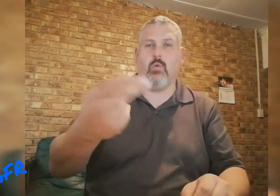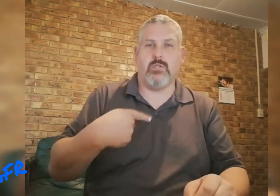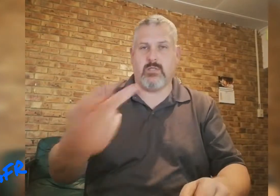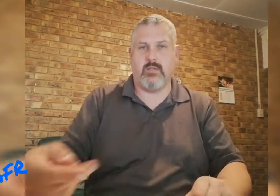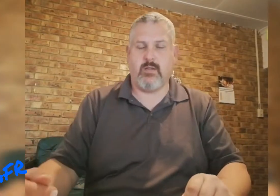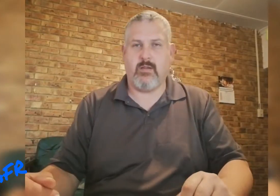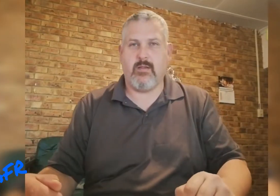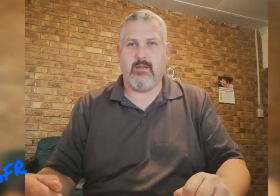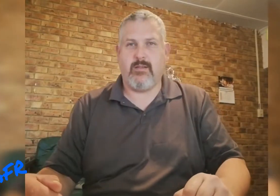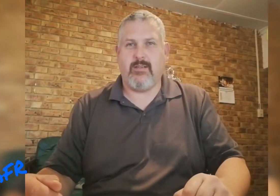ons.